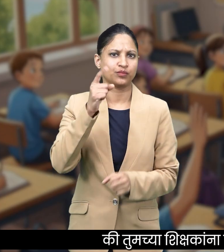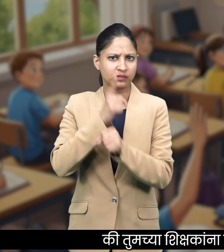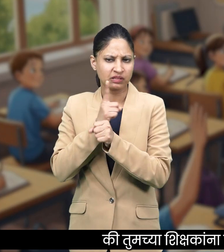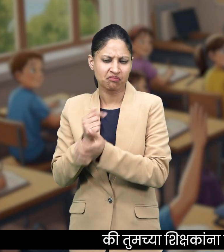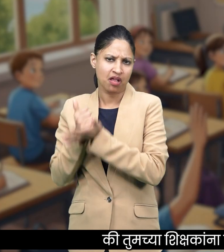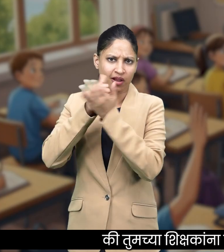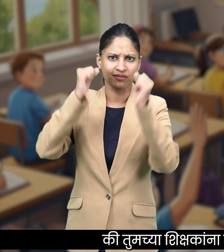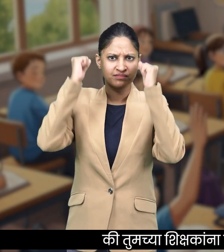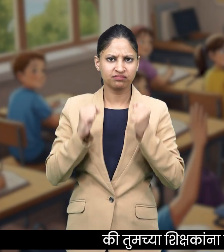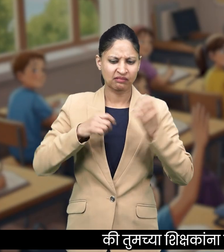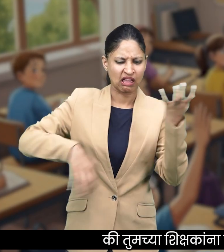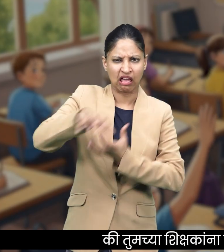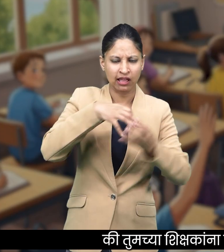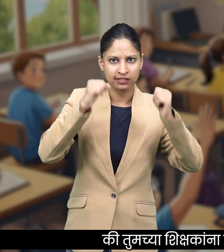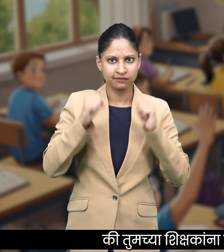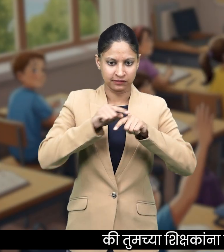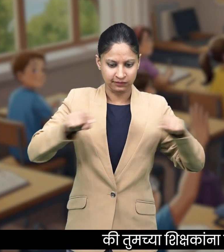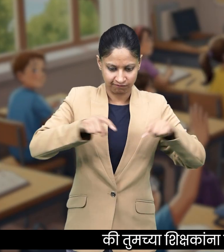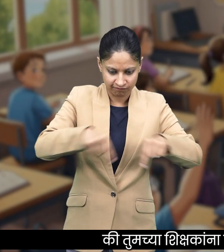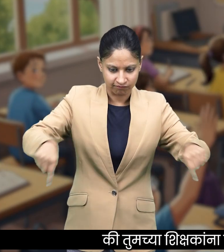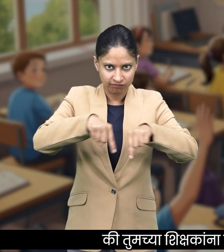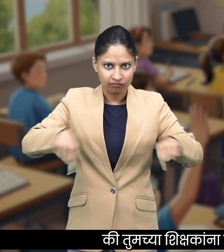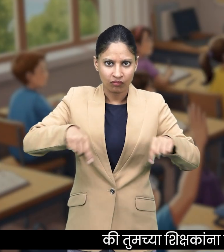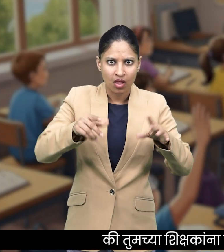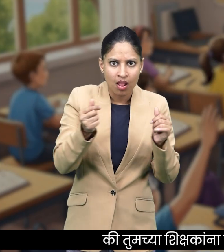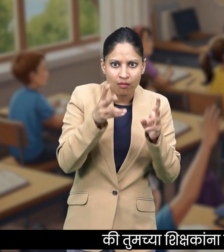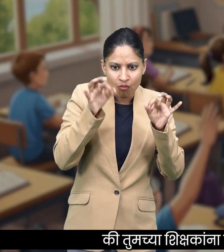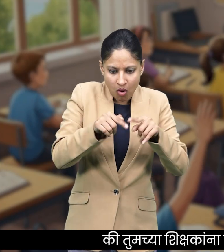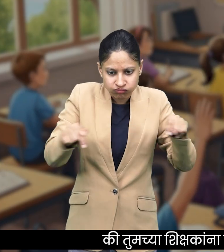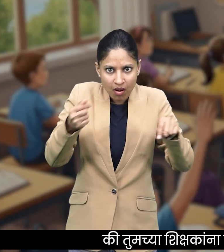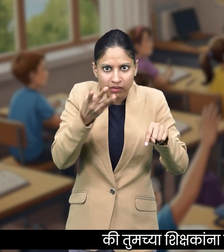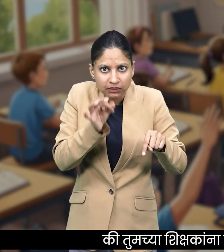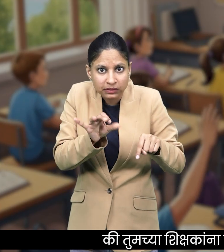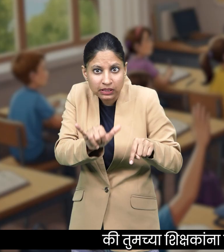की तुमच्या शिक्षकांना खुर्च्या समान रांगेत ठेवण्यास मदत केली?